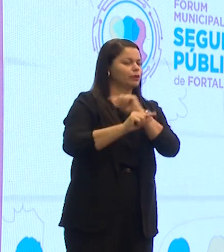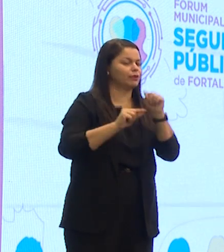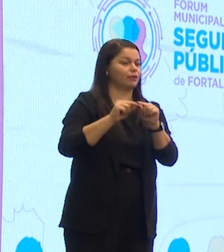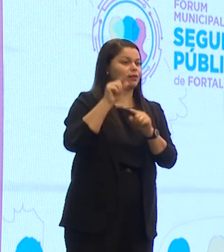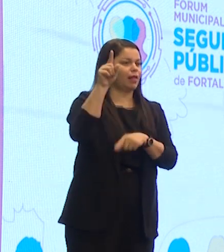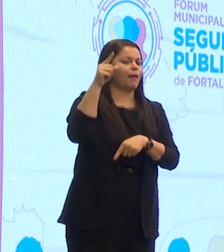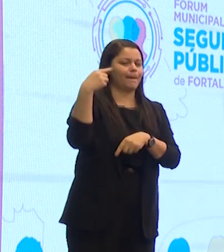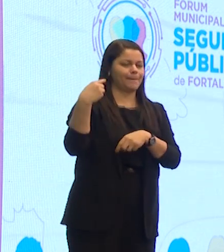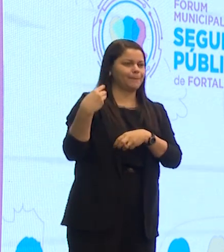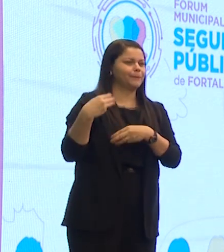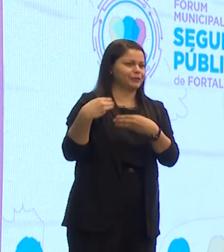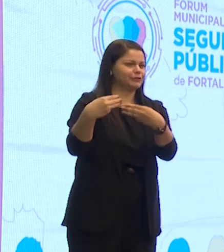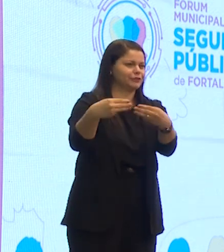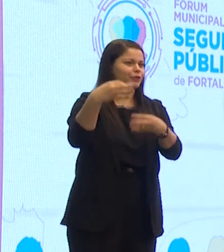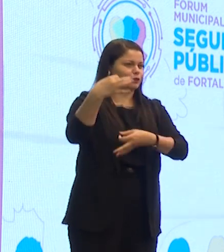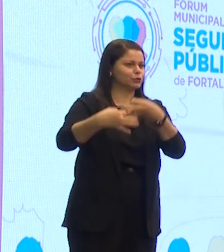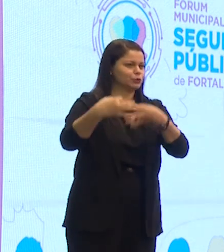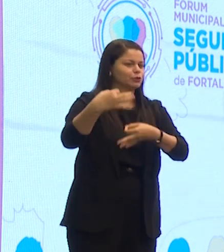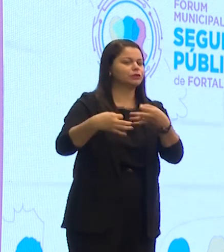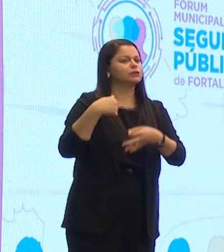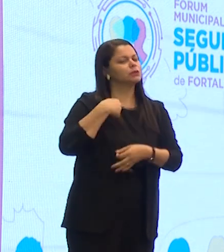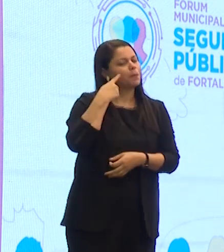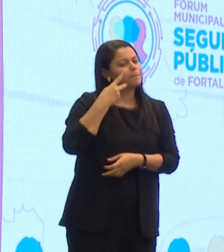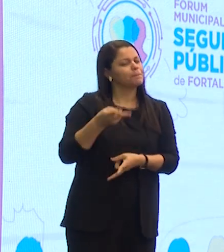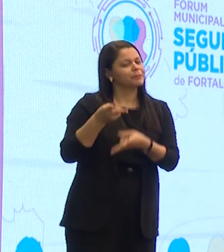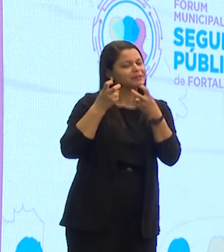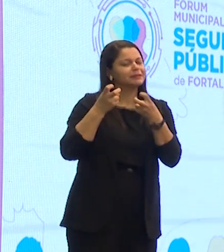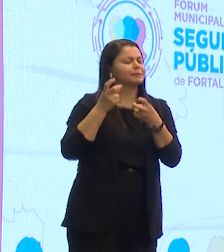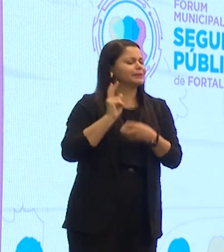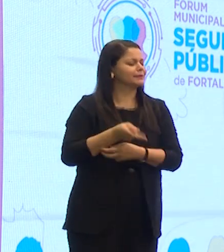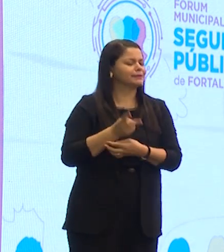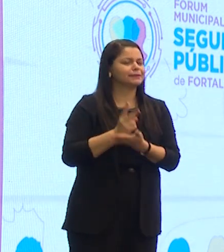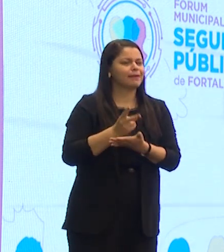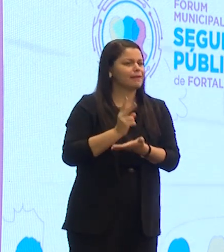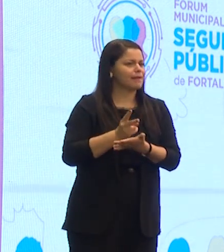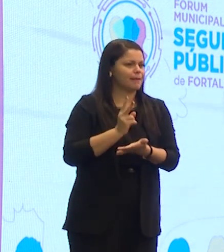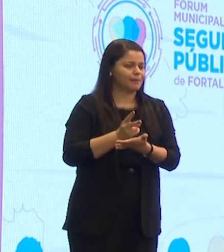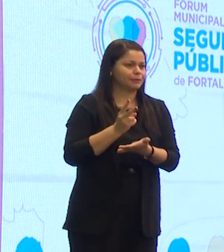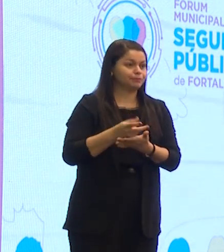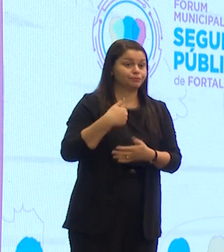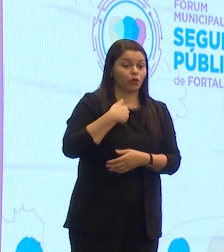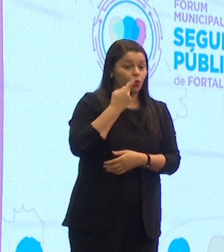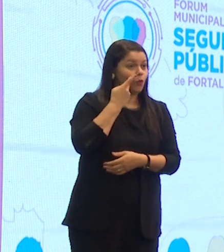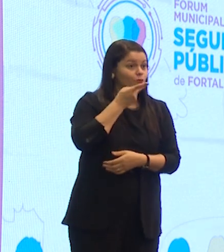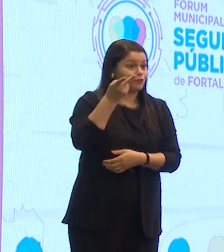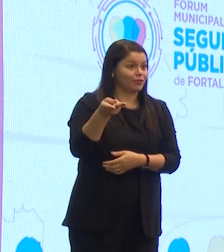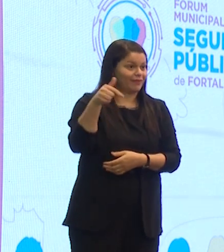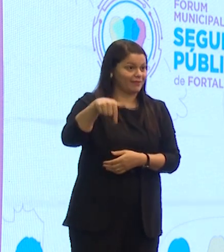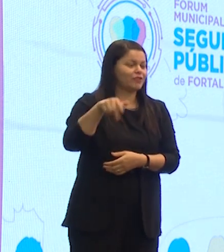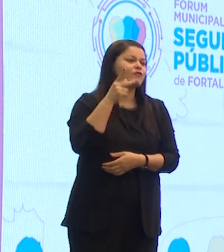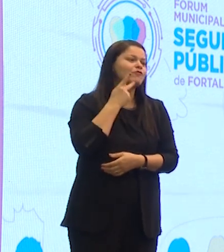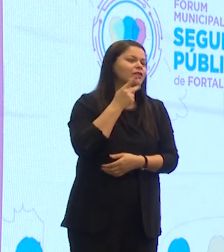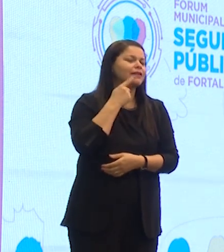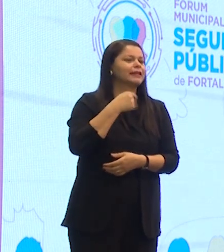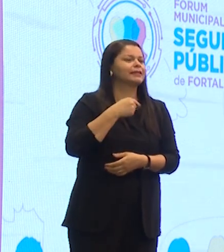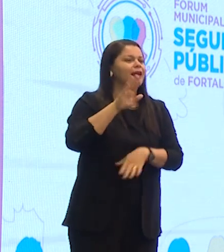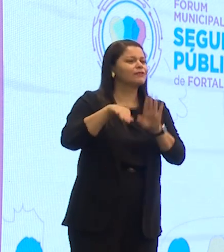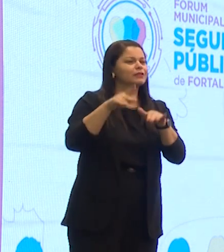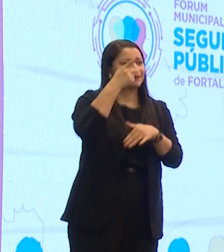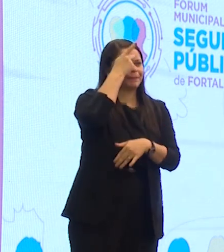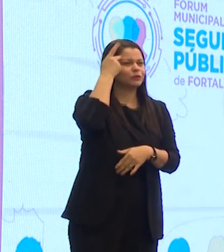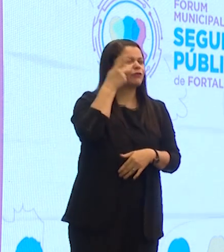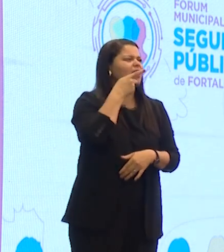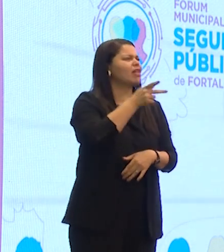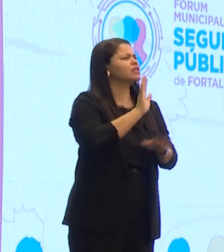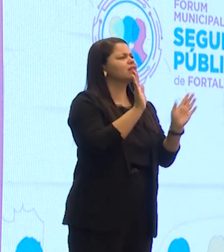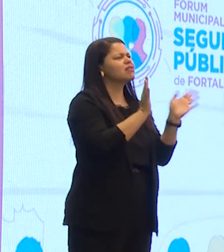que eu viajava aos estados, vim aqui, inclusive, em Fortaleza, 2 vezes, e havia essa ideia, não adianta mais